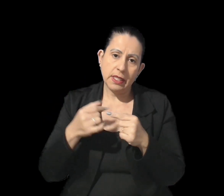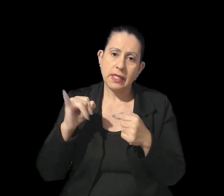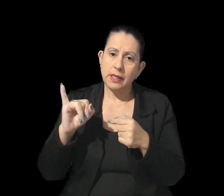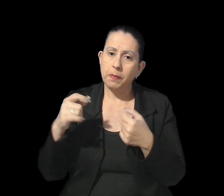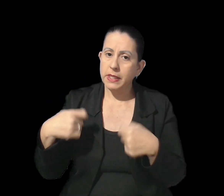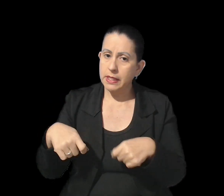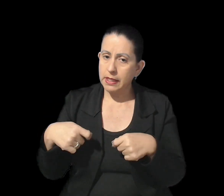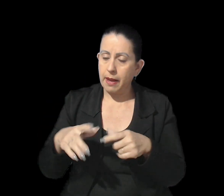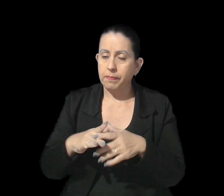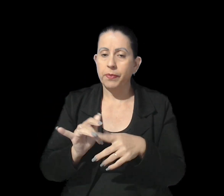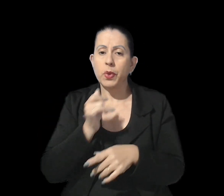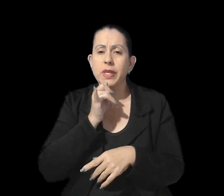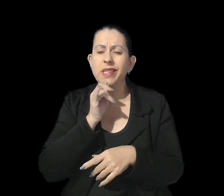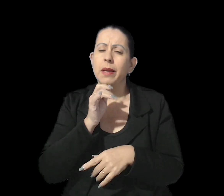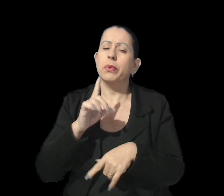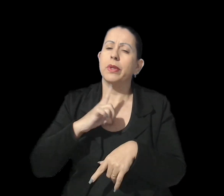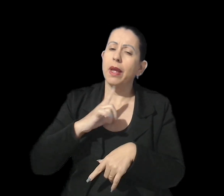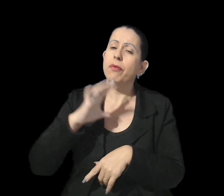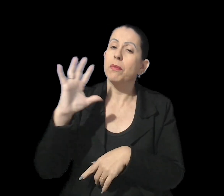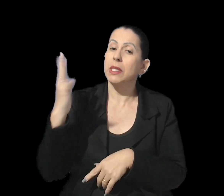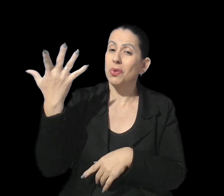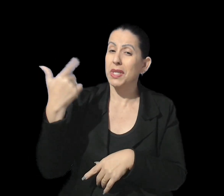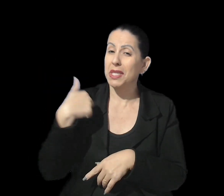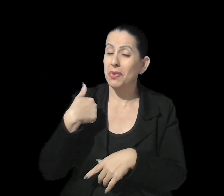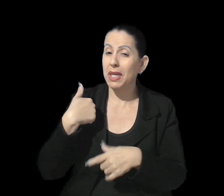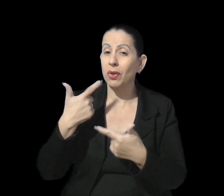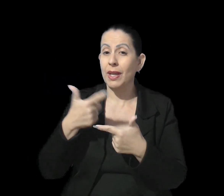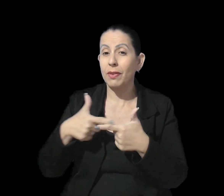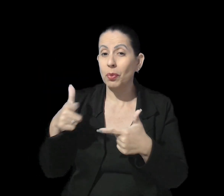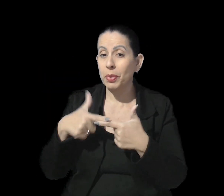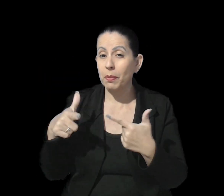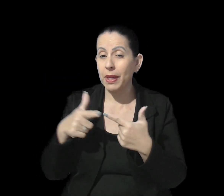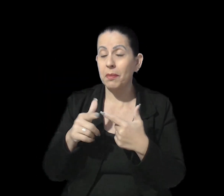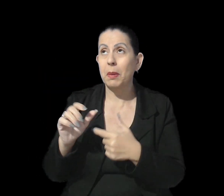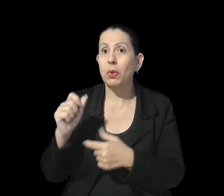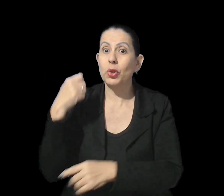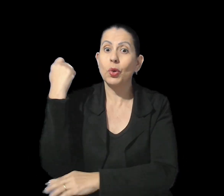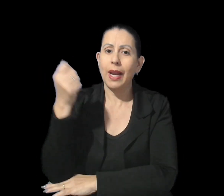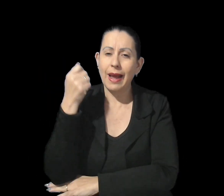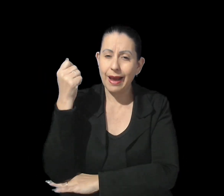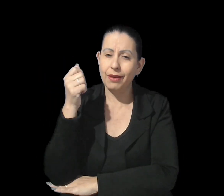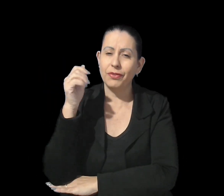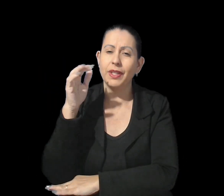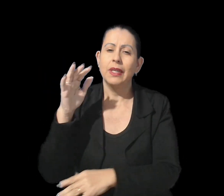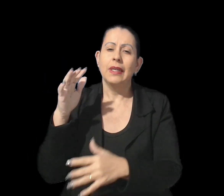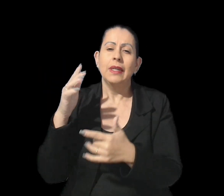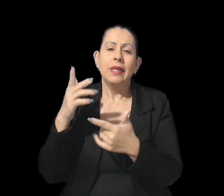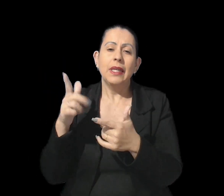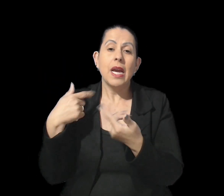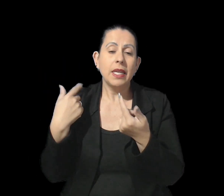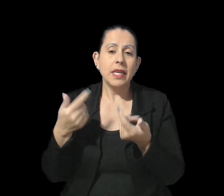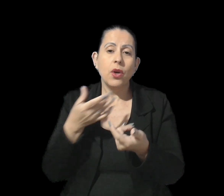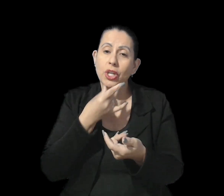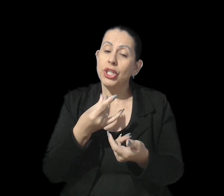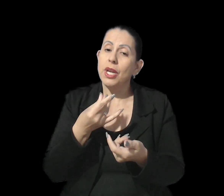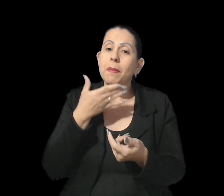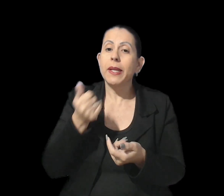se precisar. Por exemplo, teve uma situação em que eu estava com um problema muito grave e aí eu achei